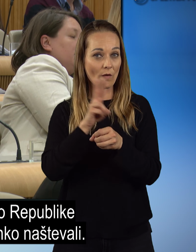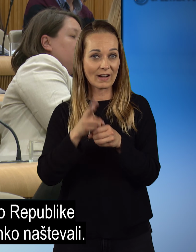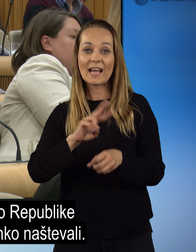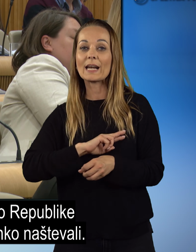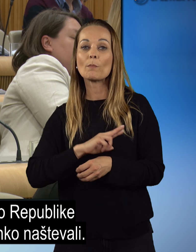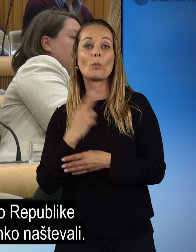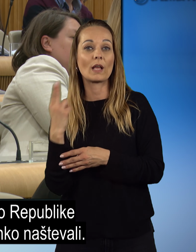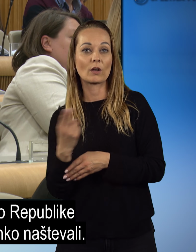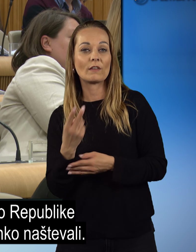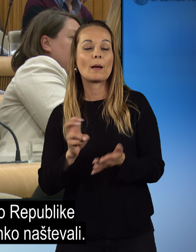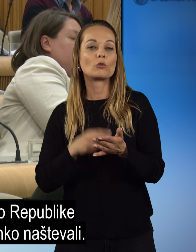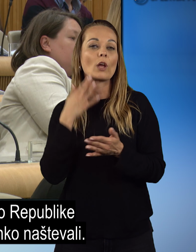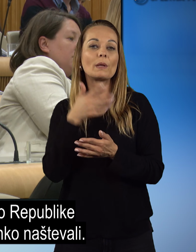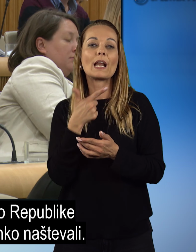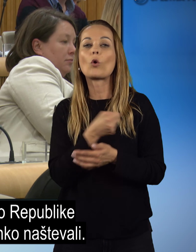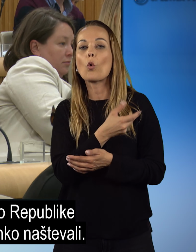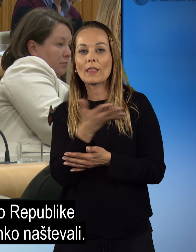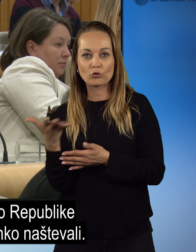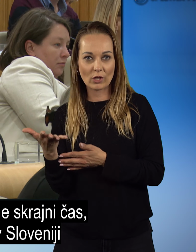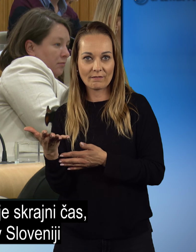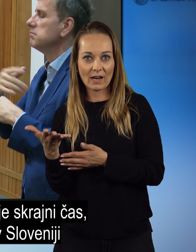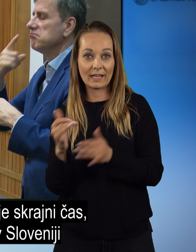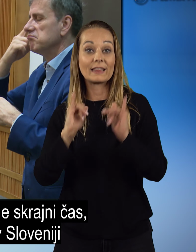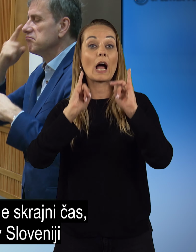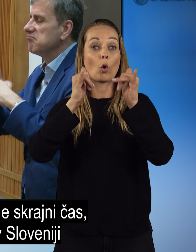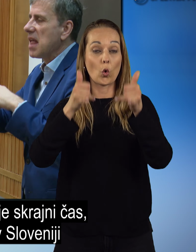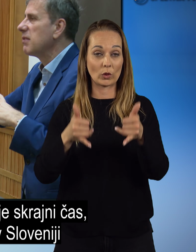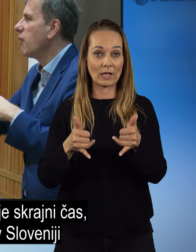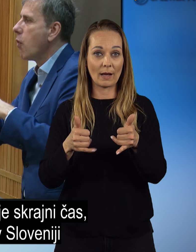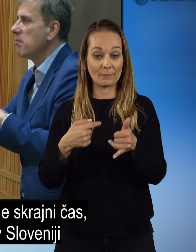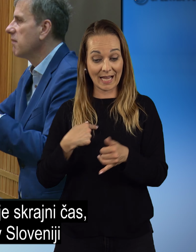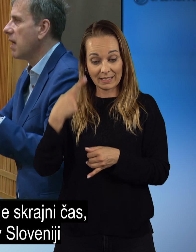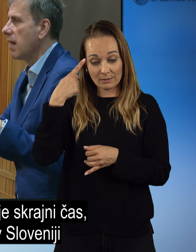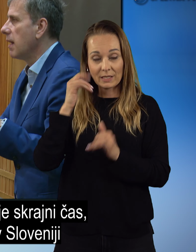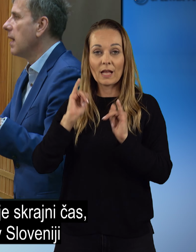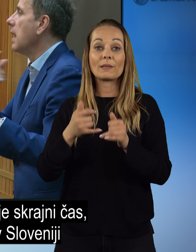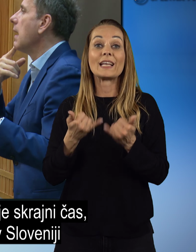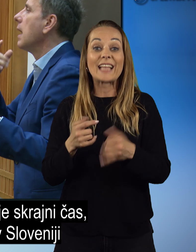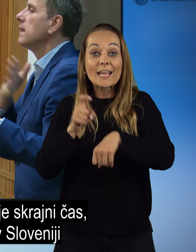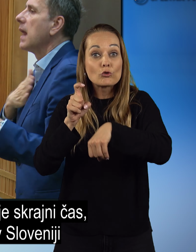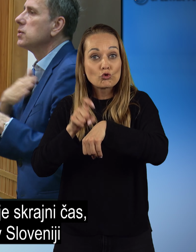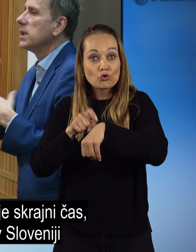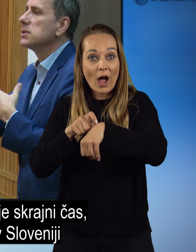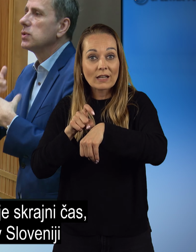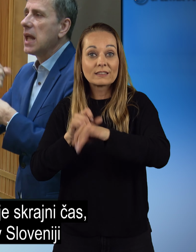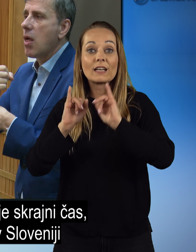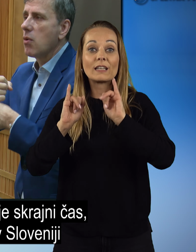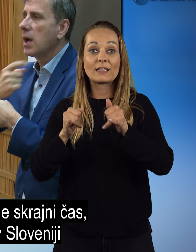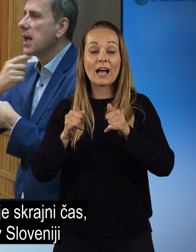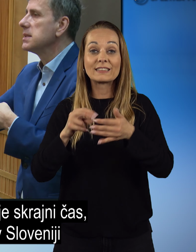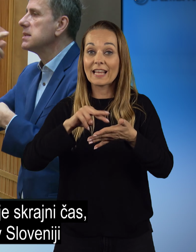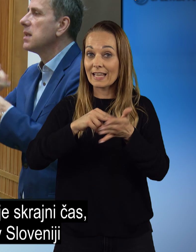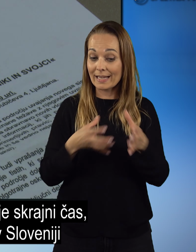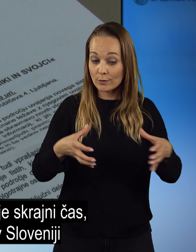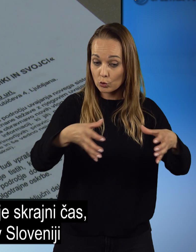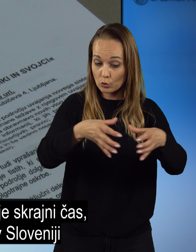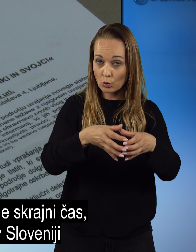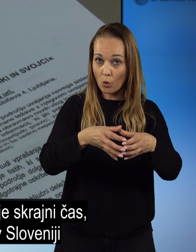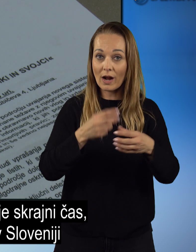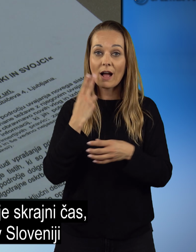varstvo Republike Slovenije in še bi lahko naštevali. Tako da menim, da je skrajni čas, da se je